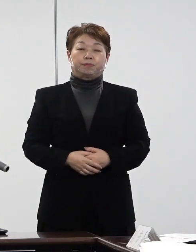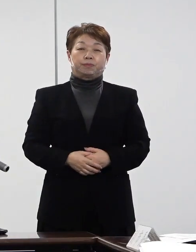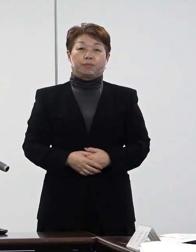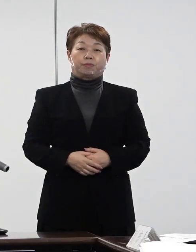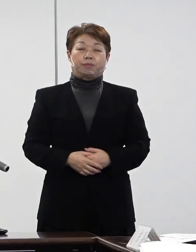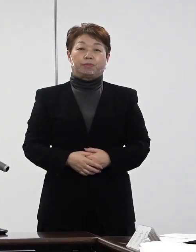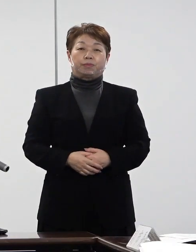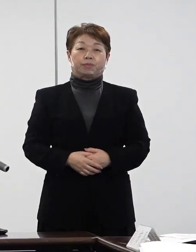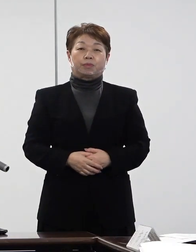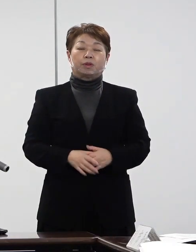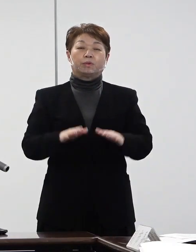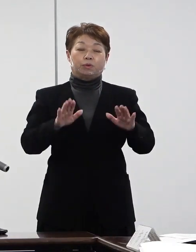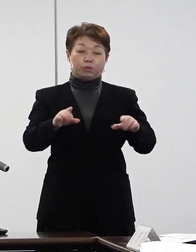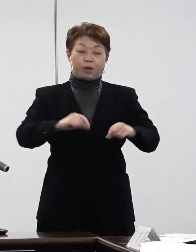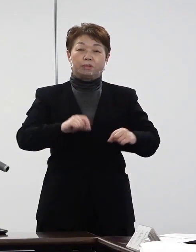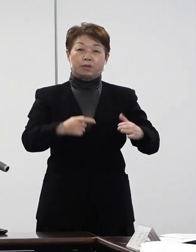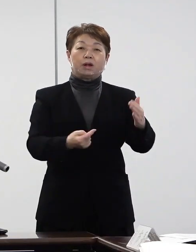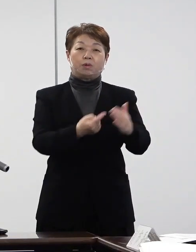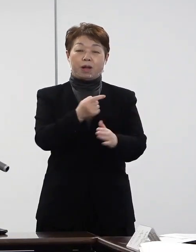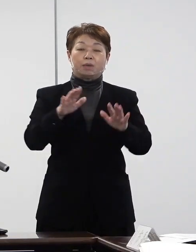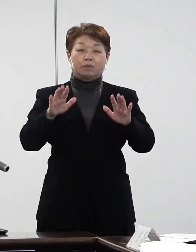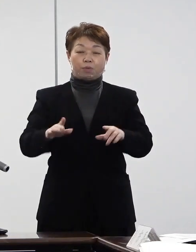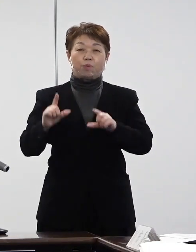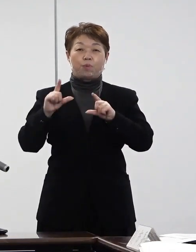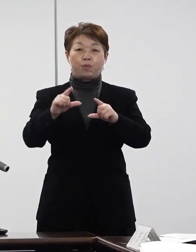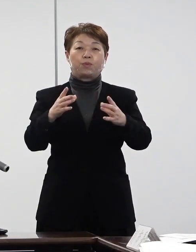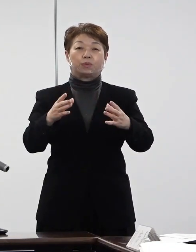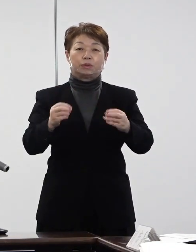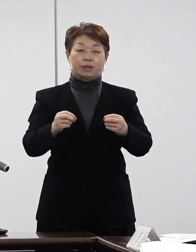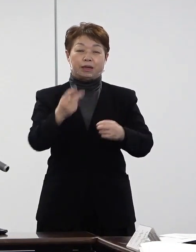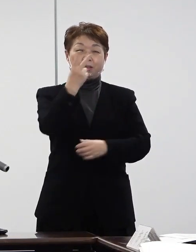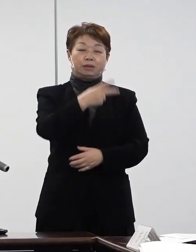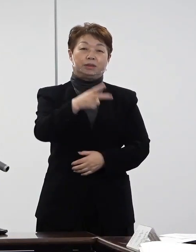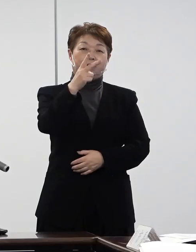クラスターは本日ご報告いたしました